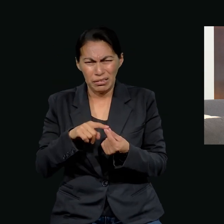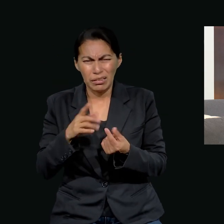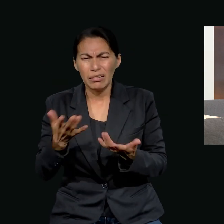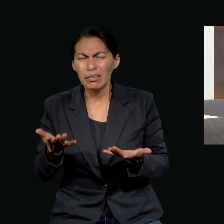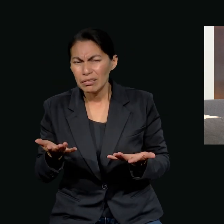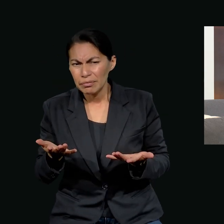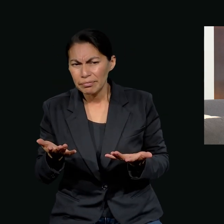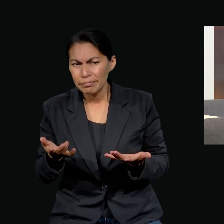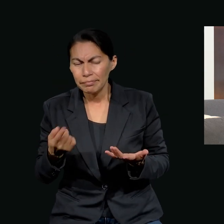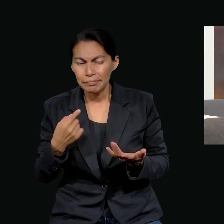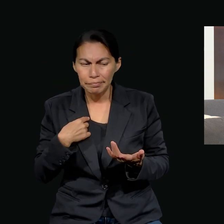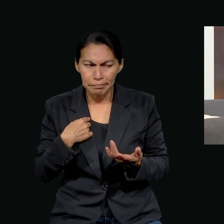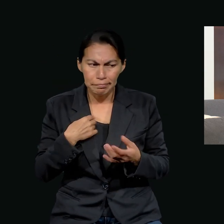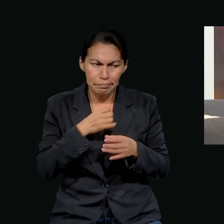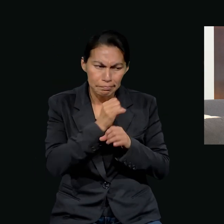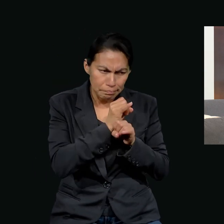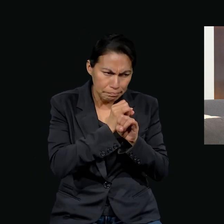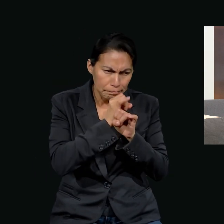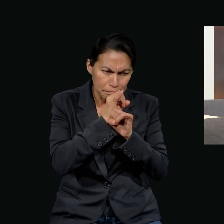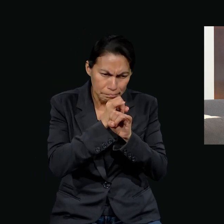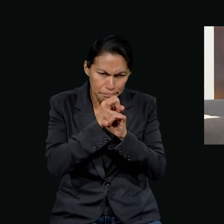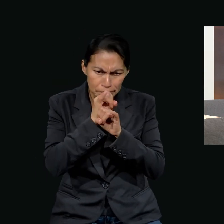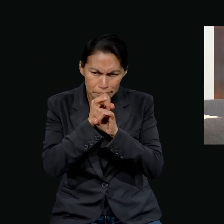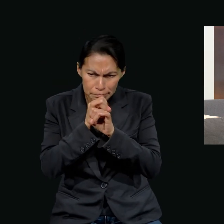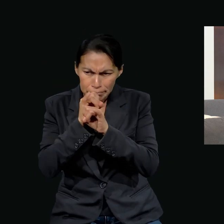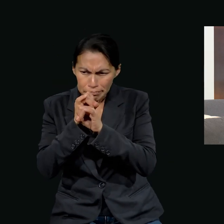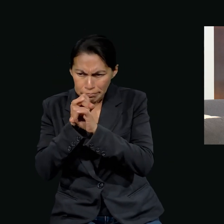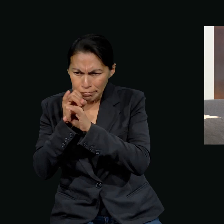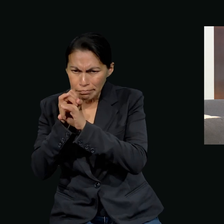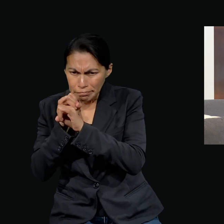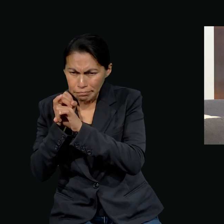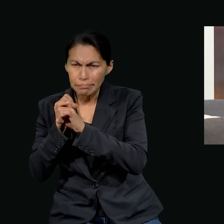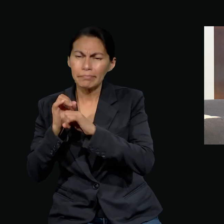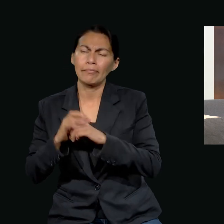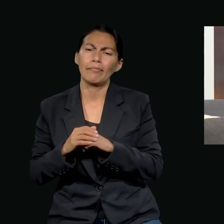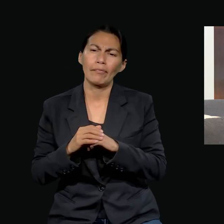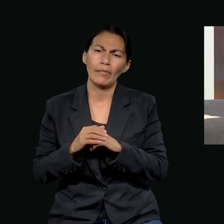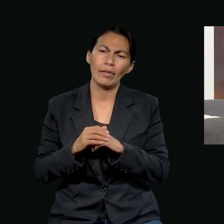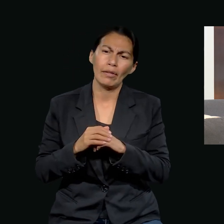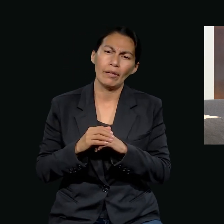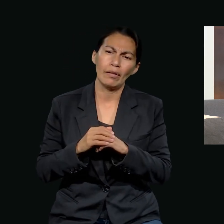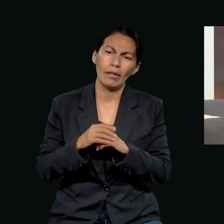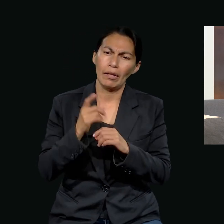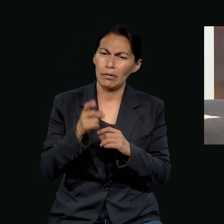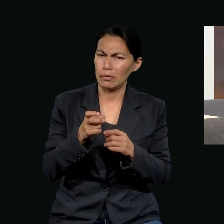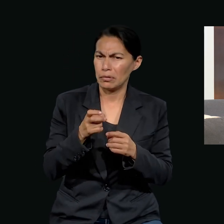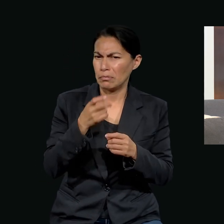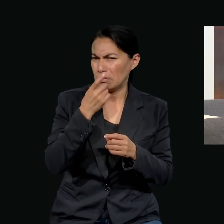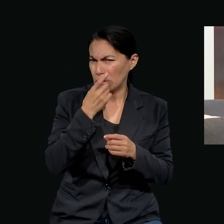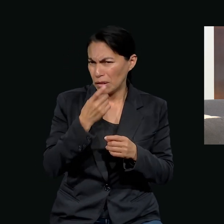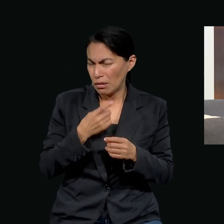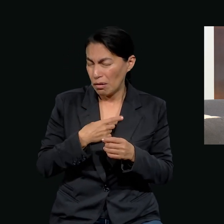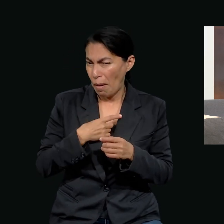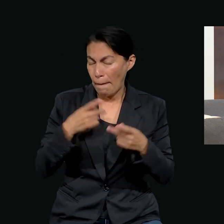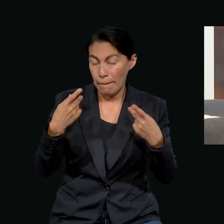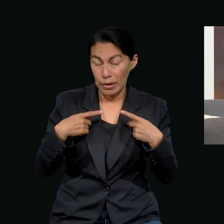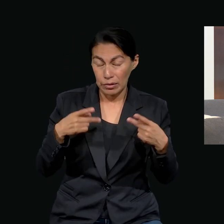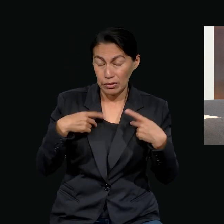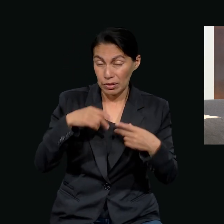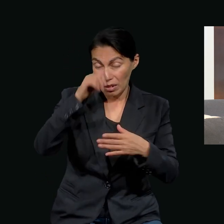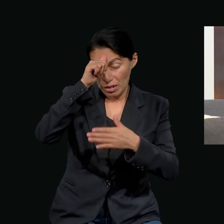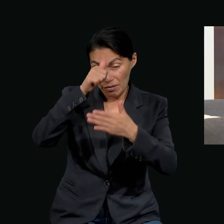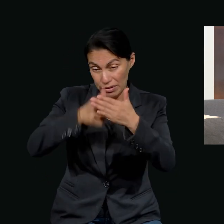Entonces, pues, me dediqué a la búsqueda. Bueno, a mí me llegaron a decir que los adventistas estaban